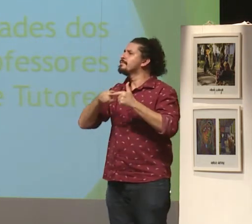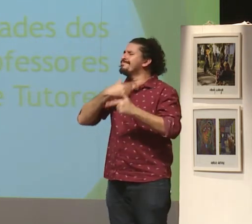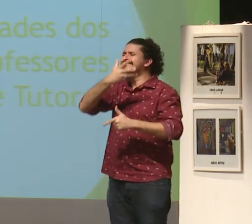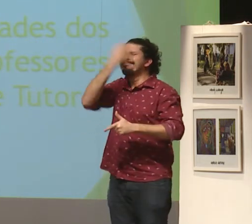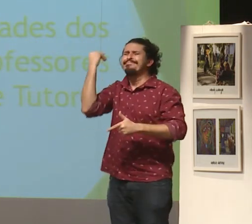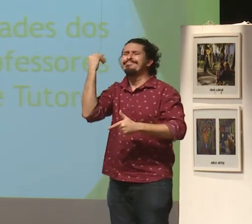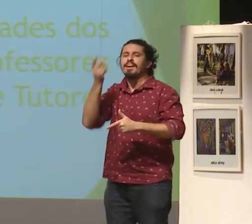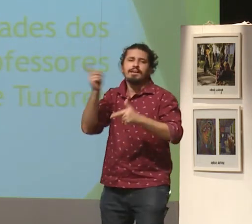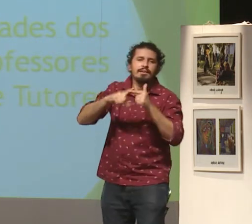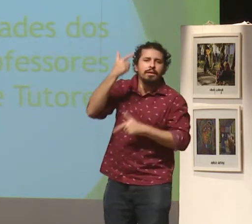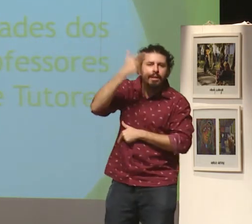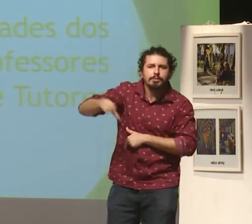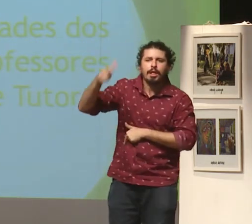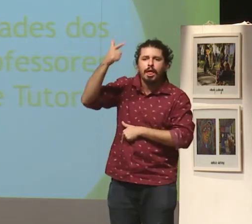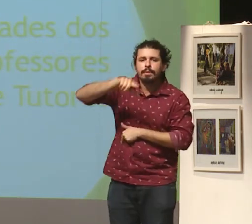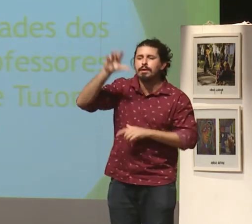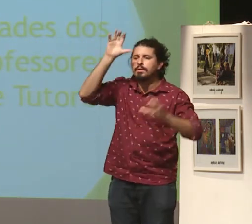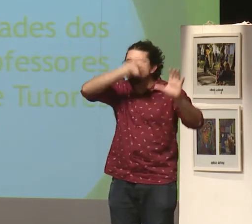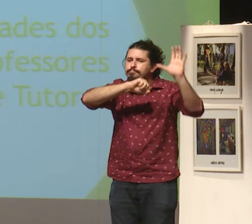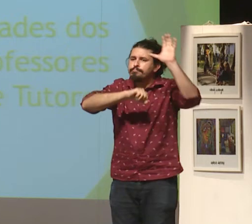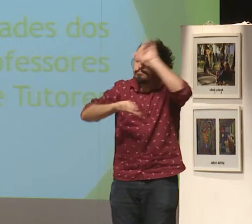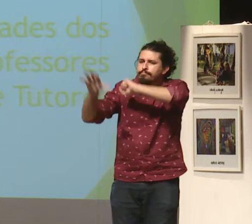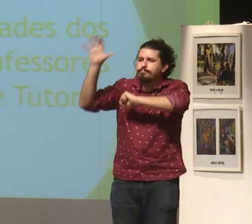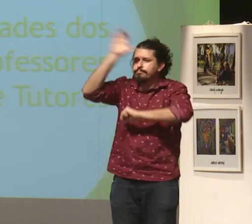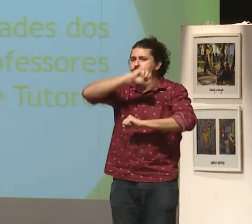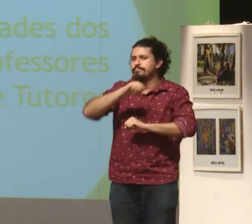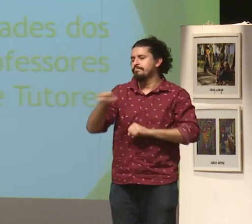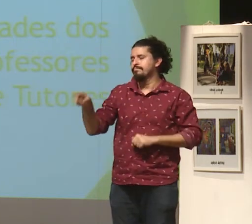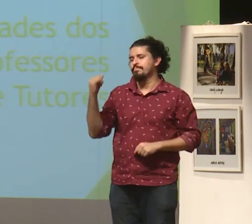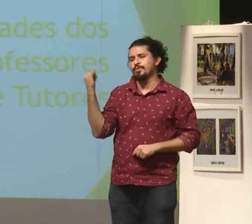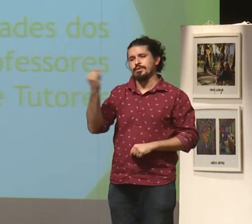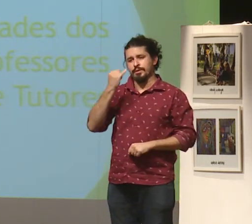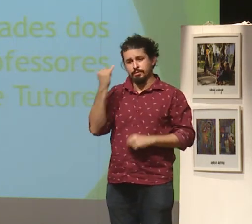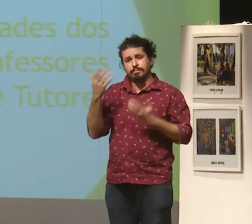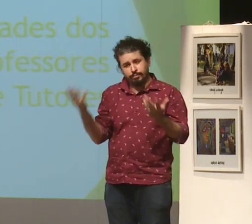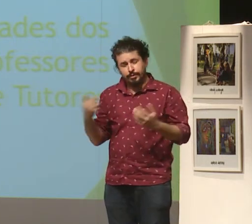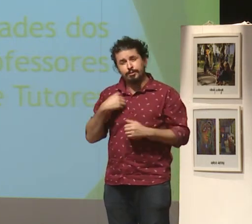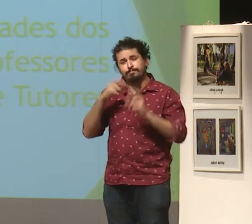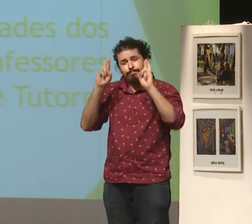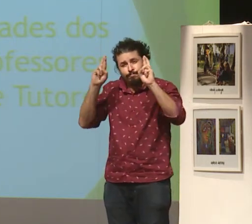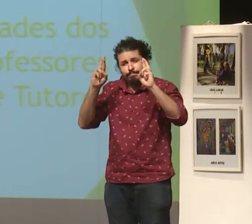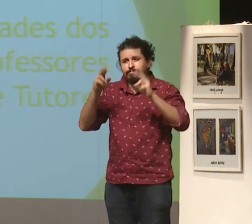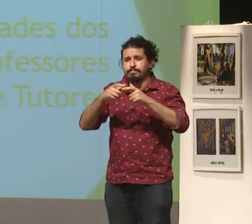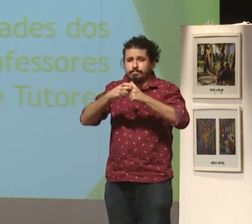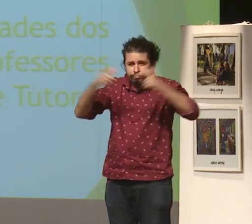maravilhosa, eu esqueci dessa aula, eu consigo rever e aprender novamente o que eu falei, né? Assim, tomara assim,